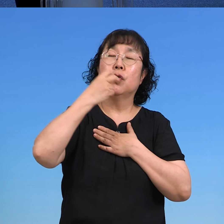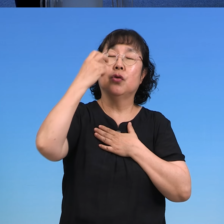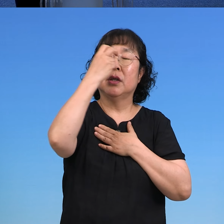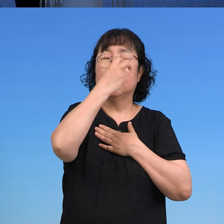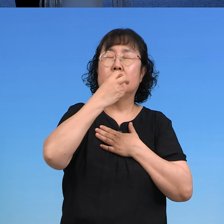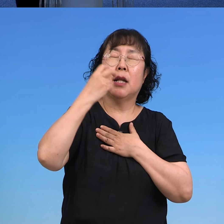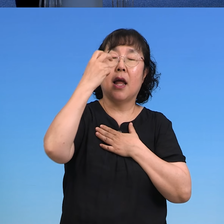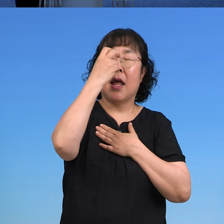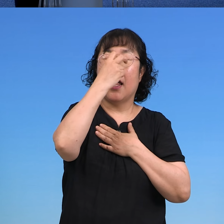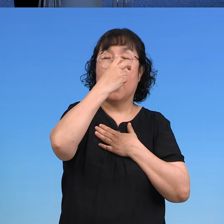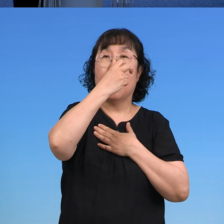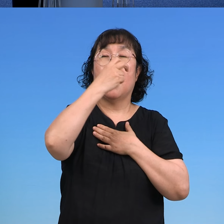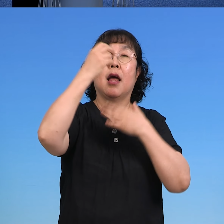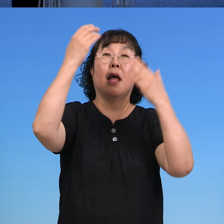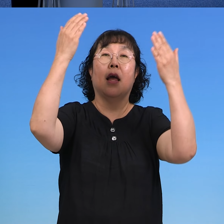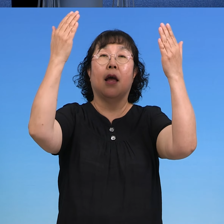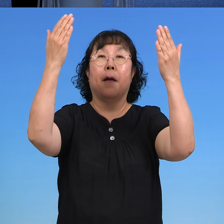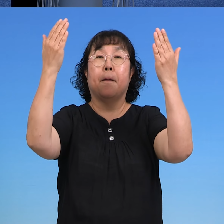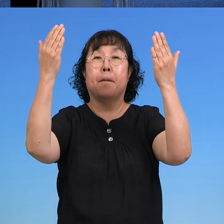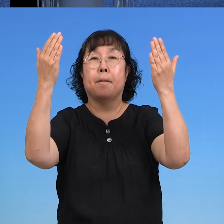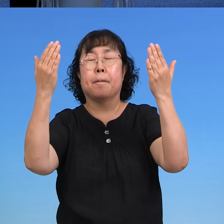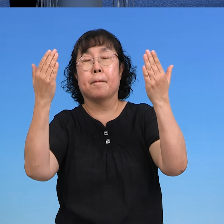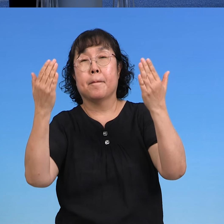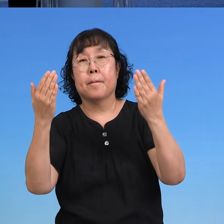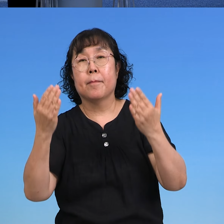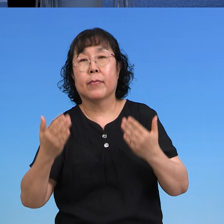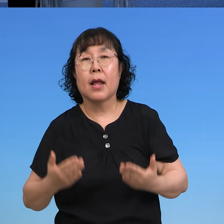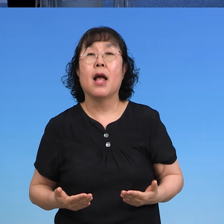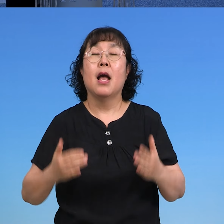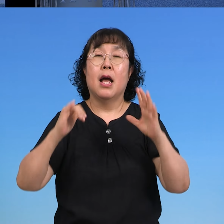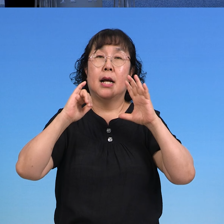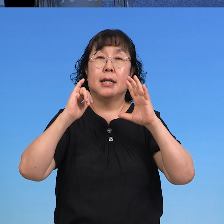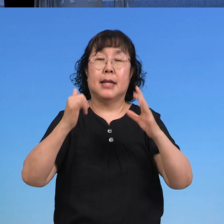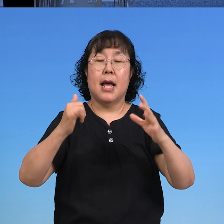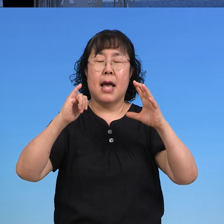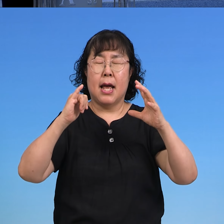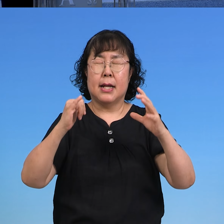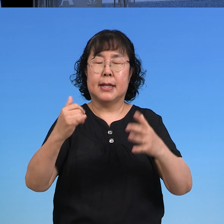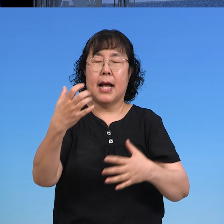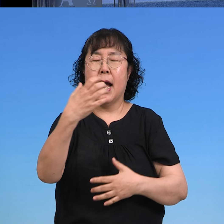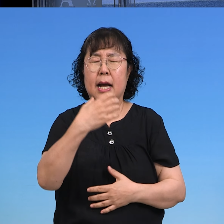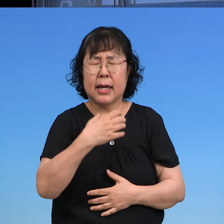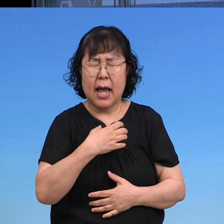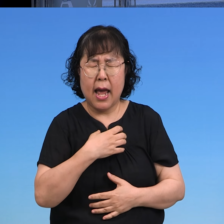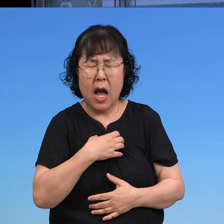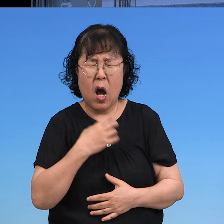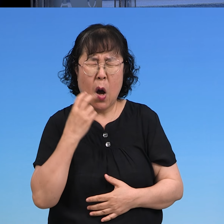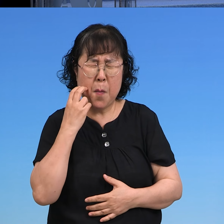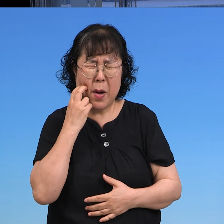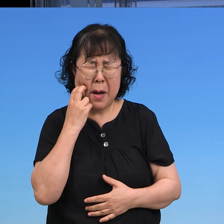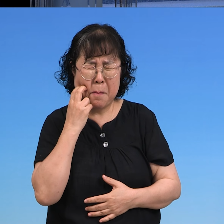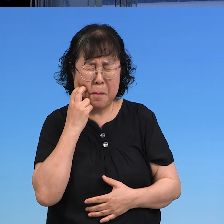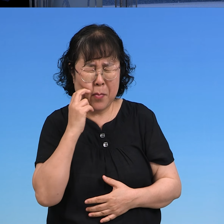모세가 죽은 것 같은 절망적인 상황, 세상에 험한 파 몰아칠 때도